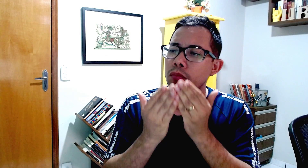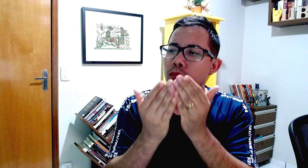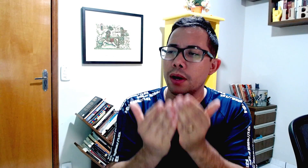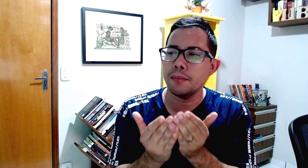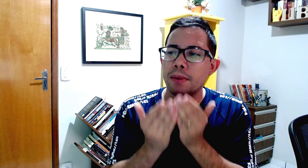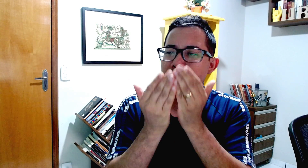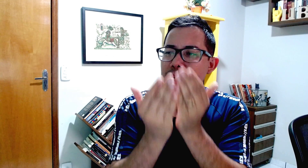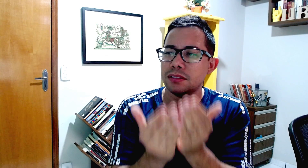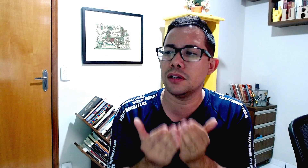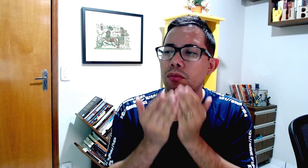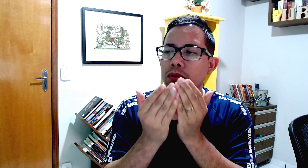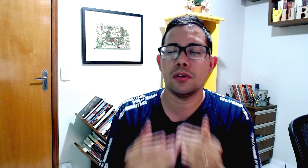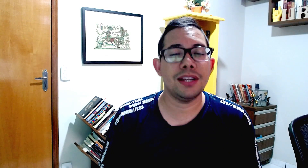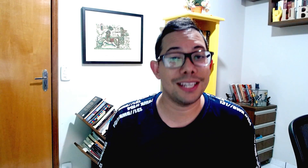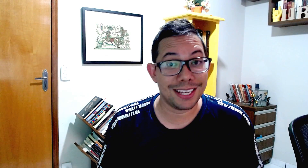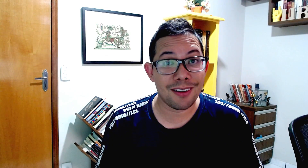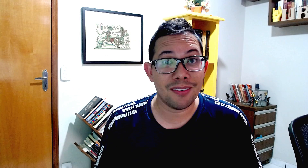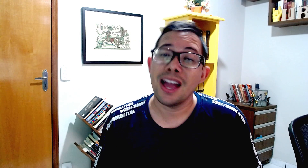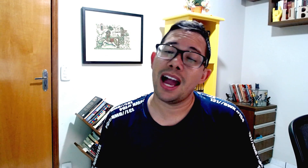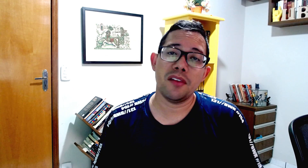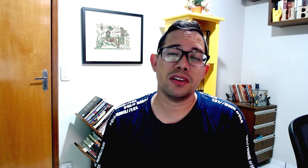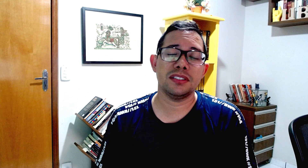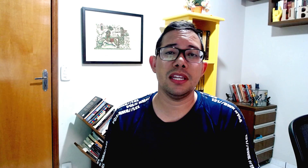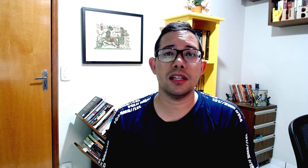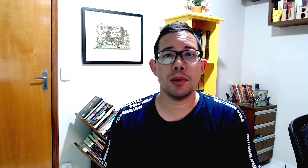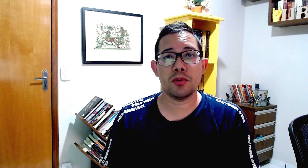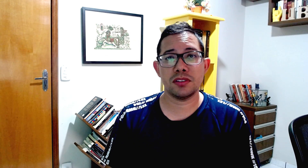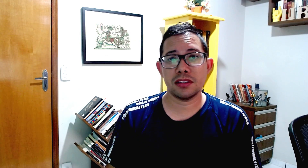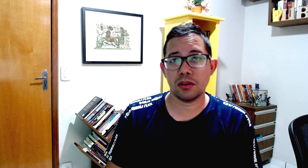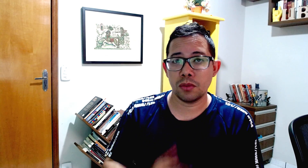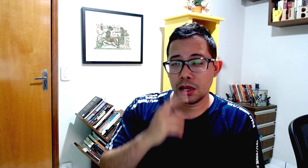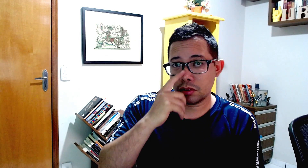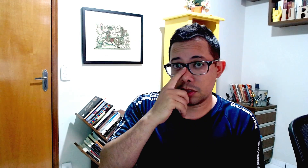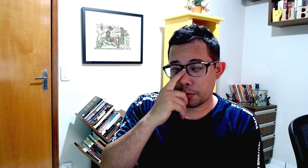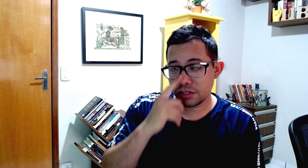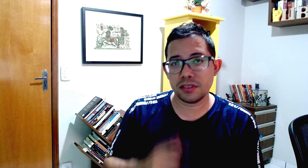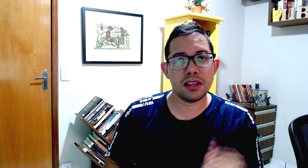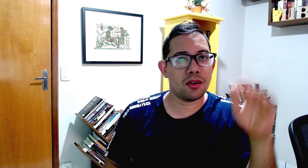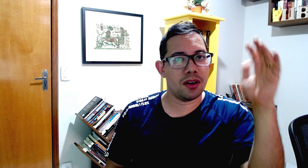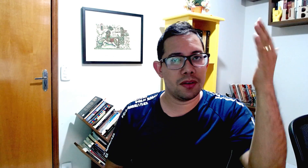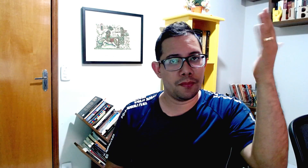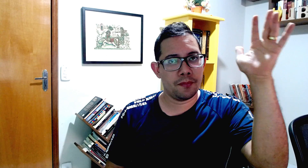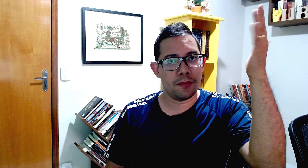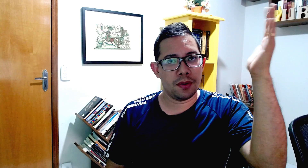uma embarcação. Olha que legal. Aí facilita a memorização. Então você pode dizer, ó,